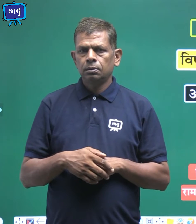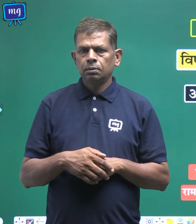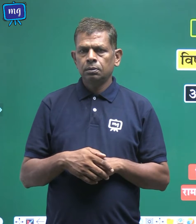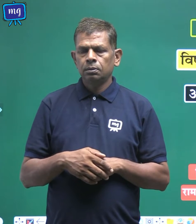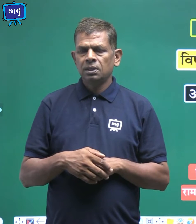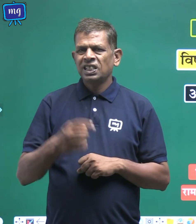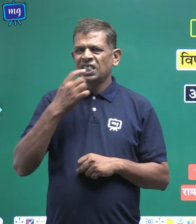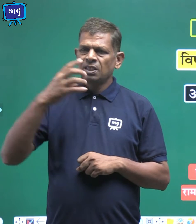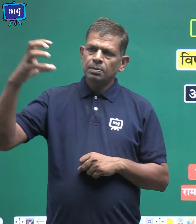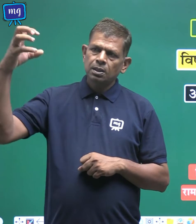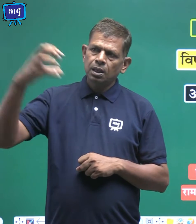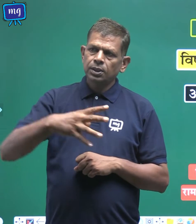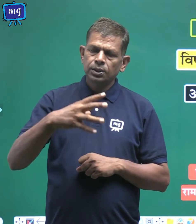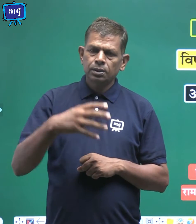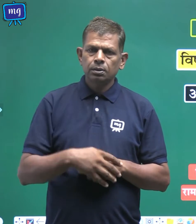प्रकाश